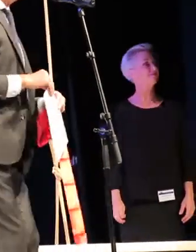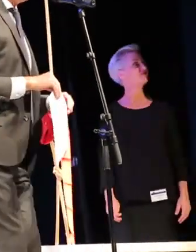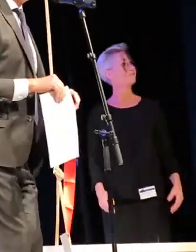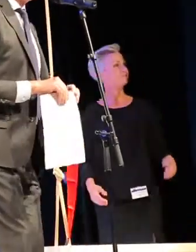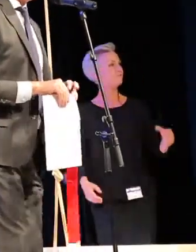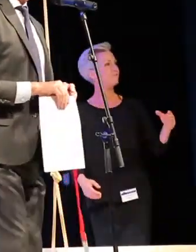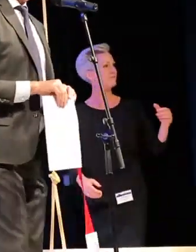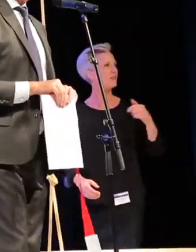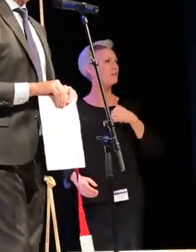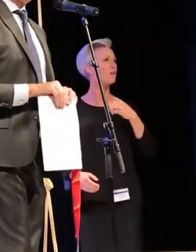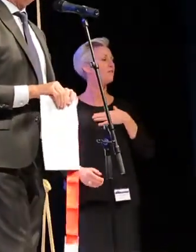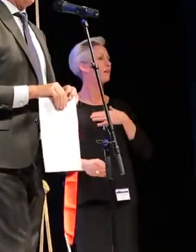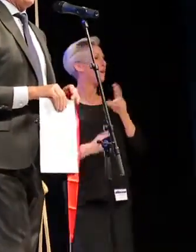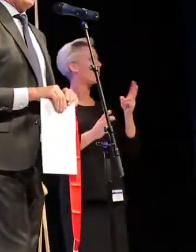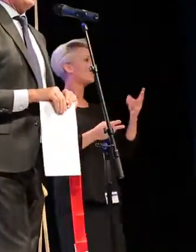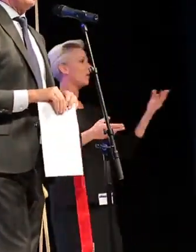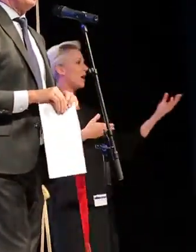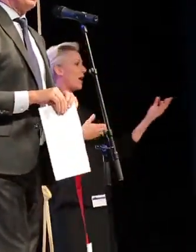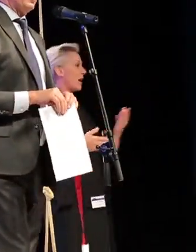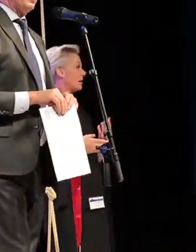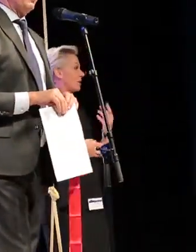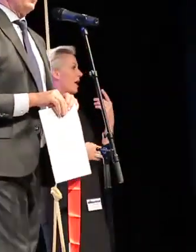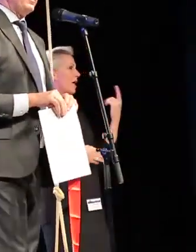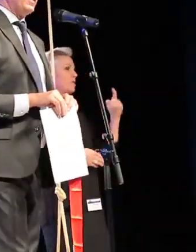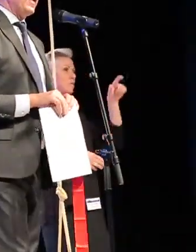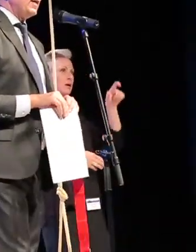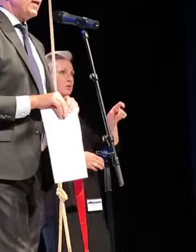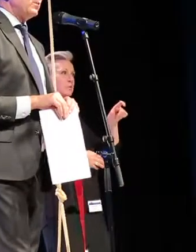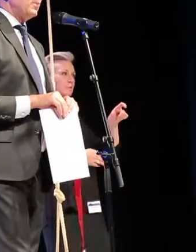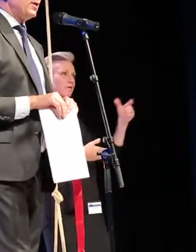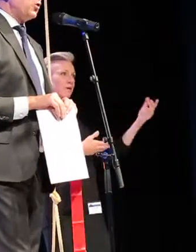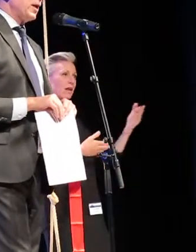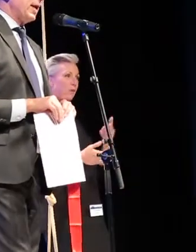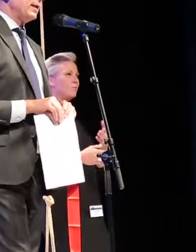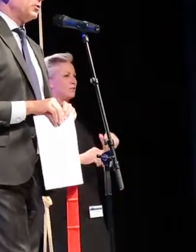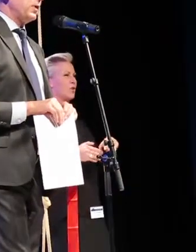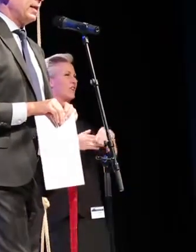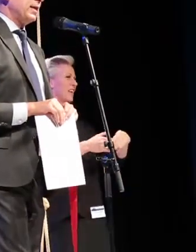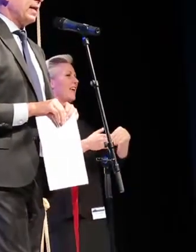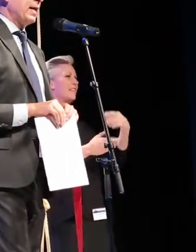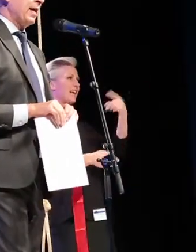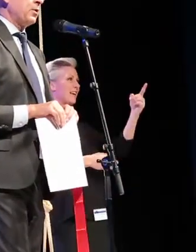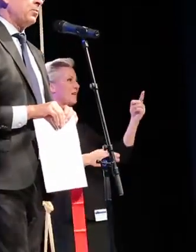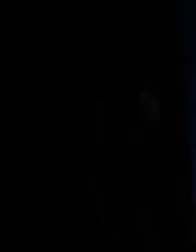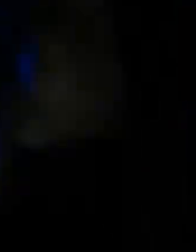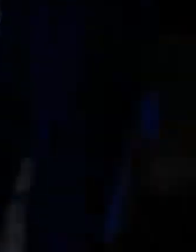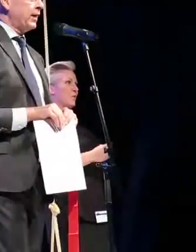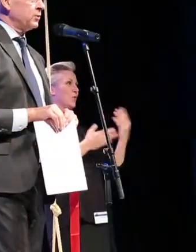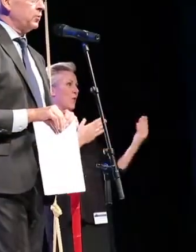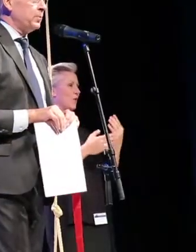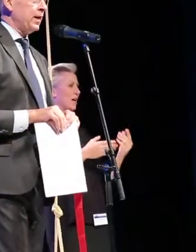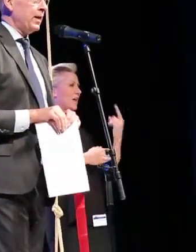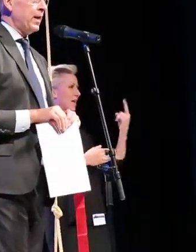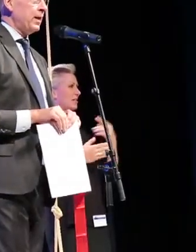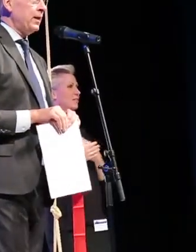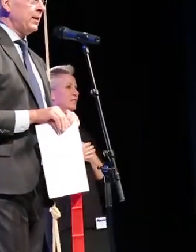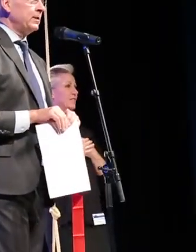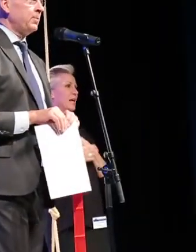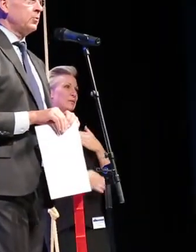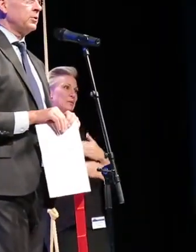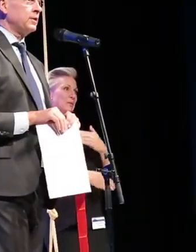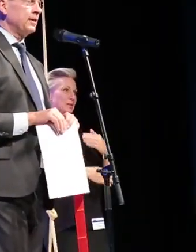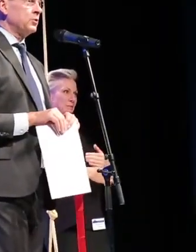Jag vill också nu hälsa den som är en av dem som ska leda er genom de här dagarna. Så är det en av våra kära skådespelare